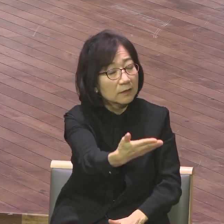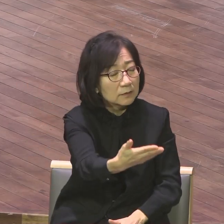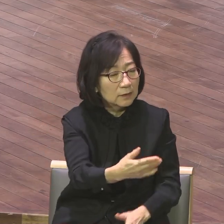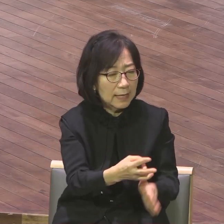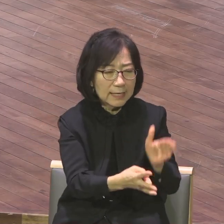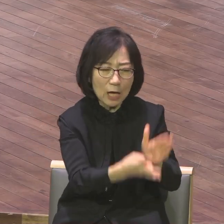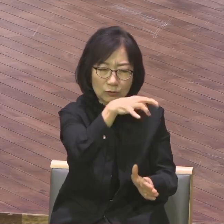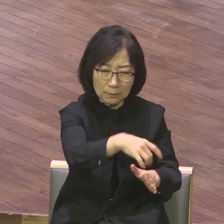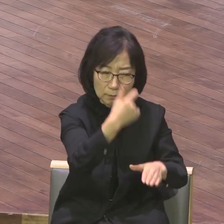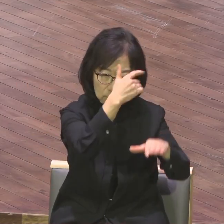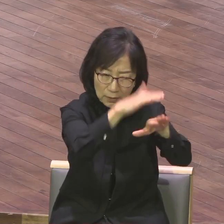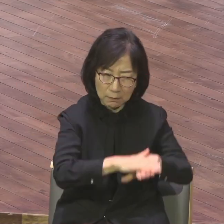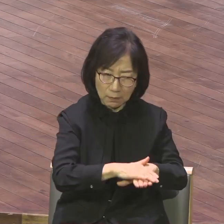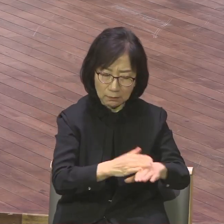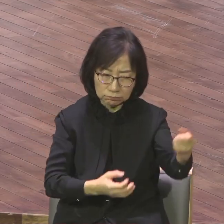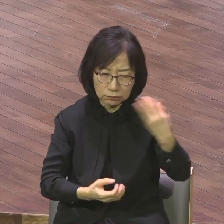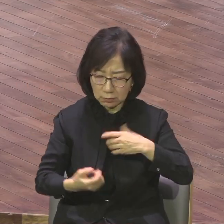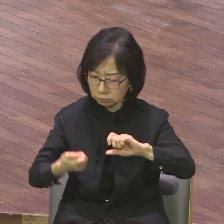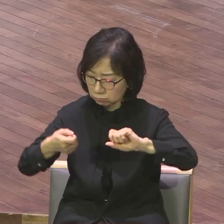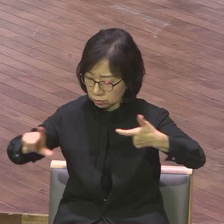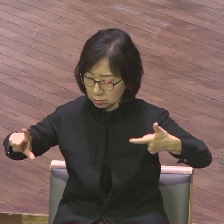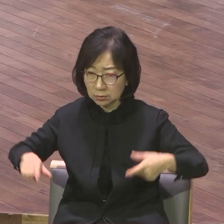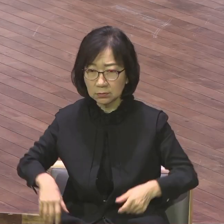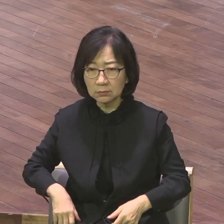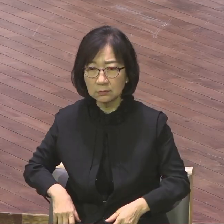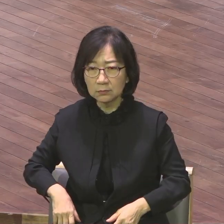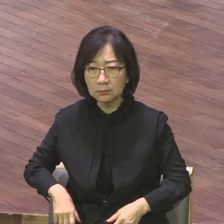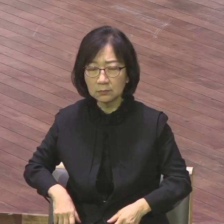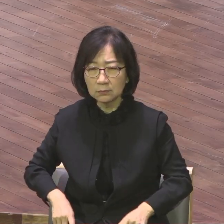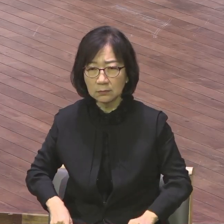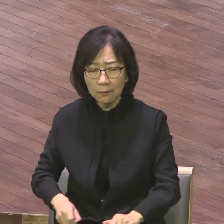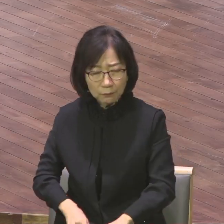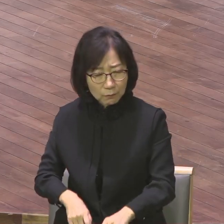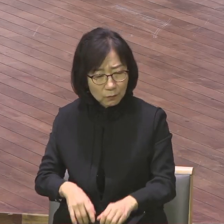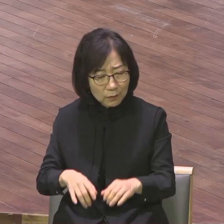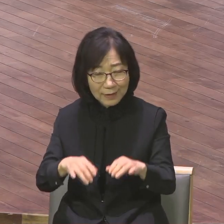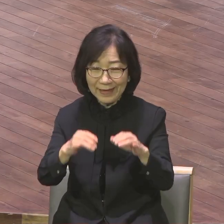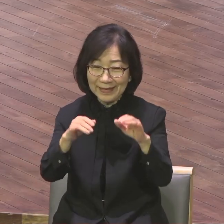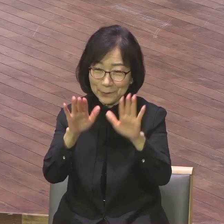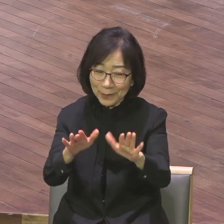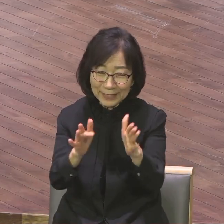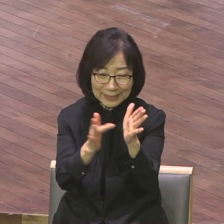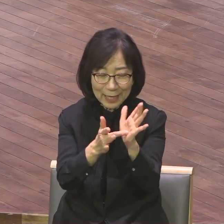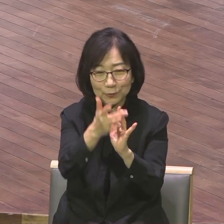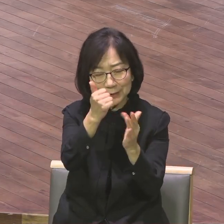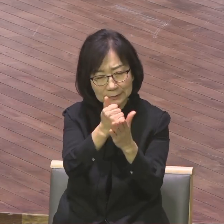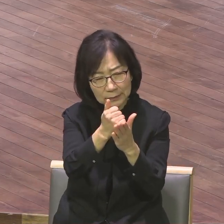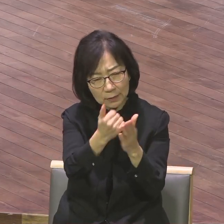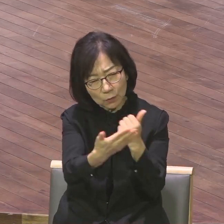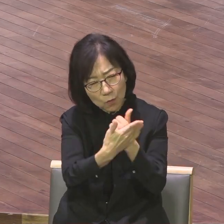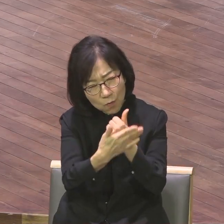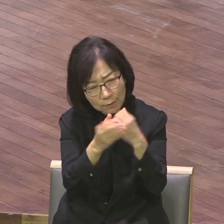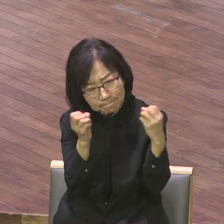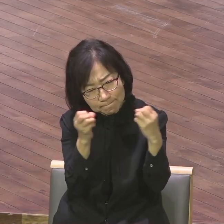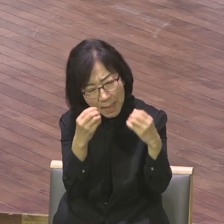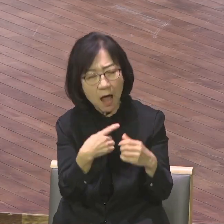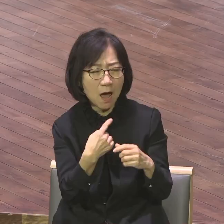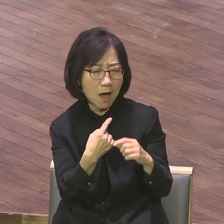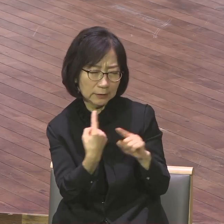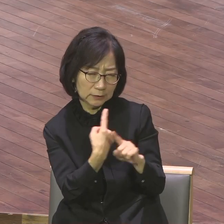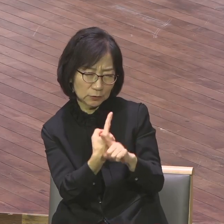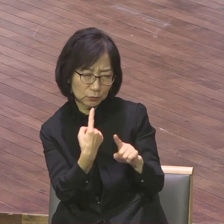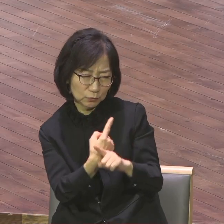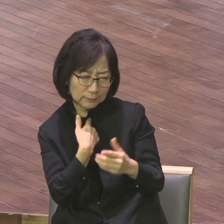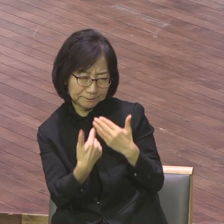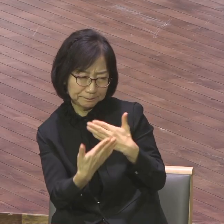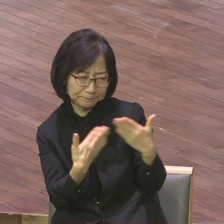곳이 예루살렘에 있다 하더이다. 자, 예수님의 이 치유 손길을 체험한 사마리아 여자는